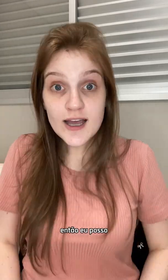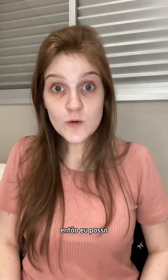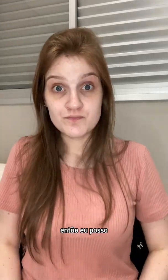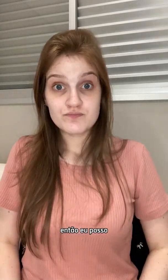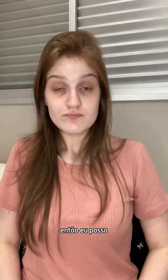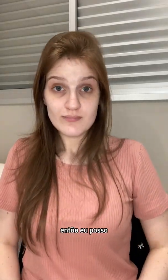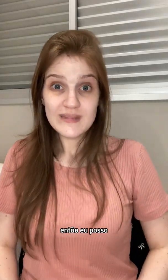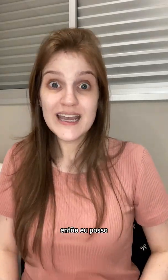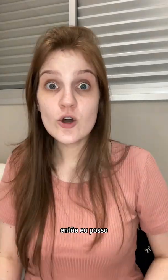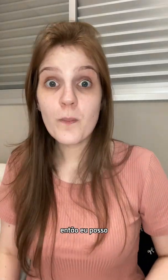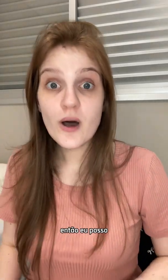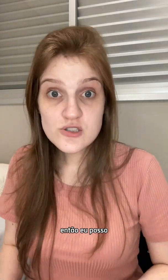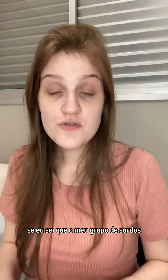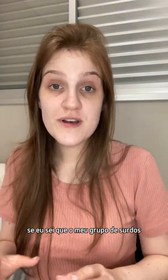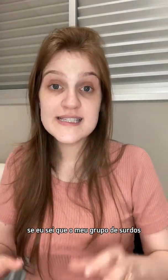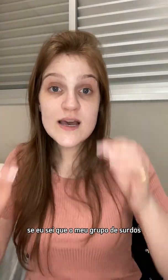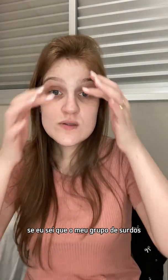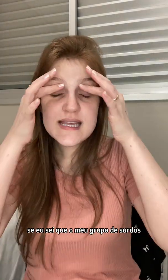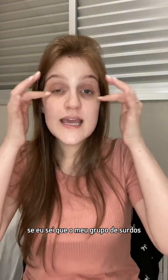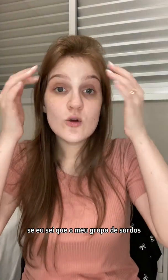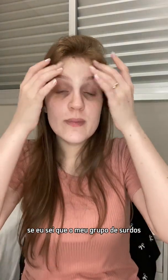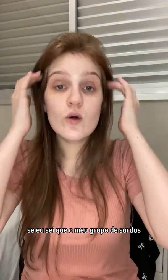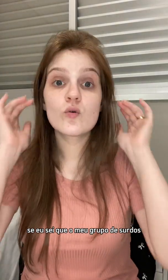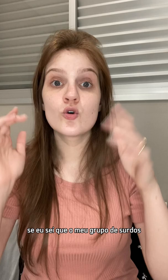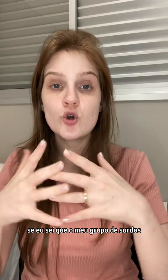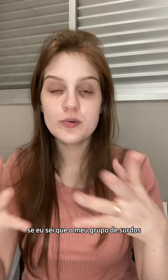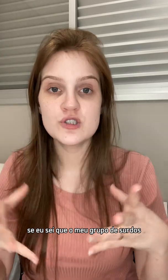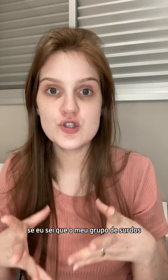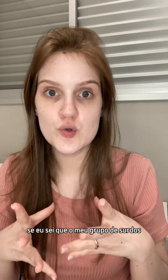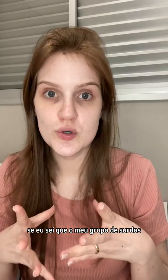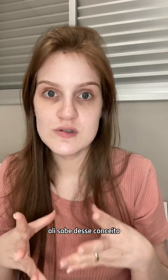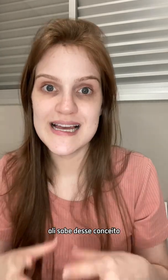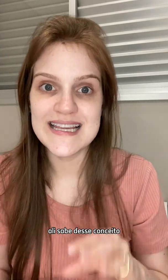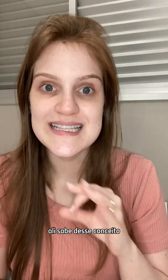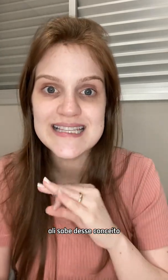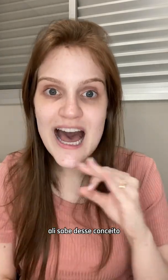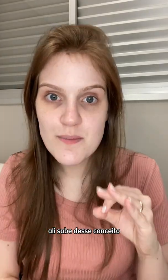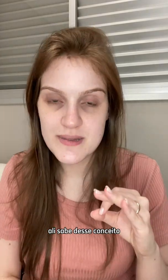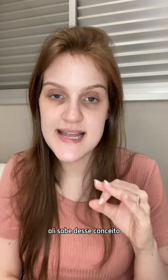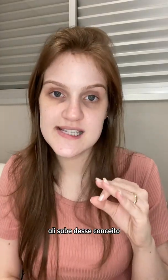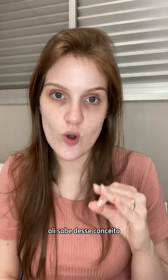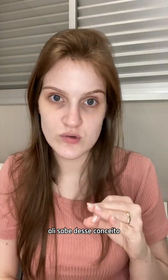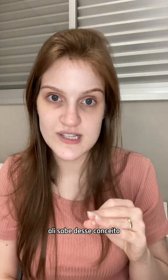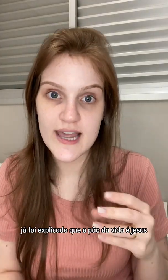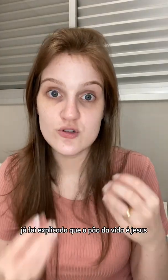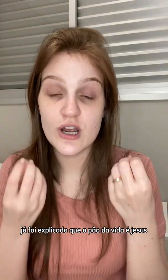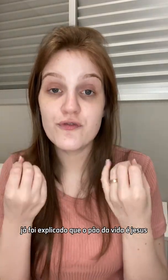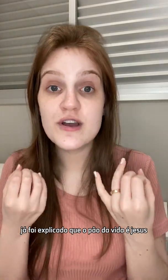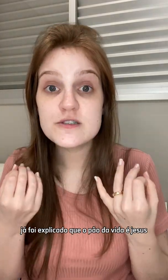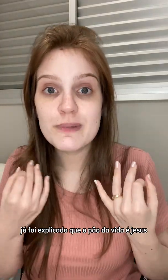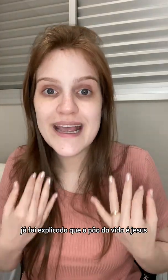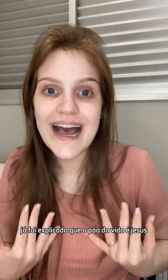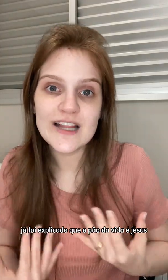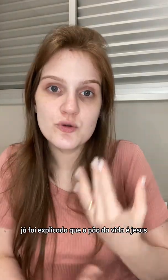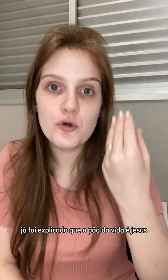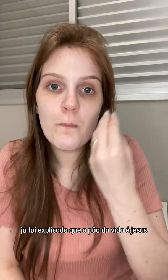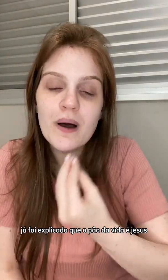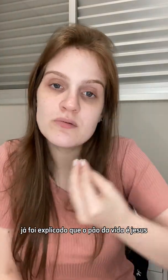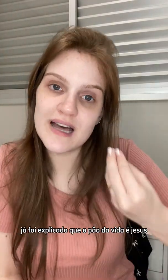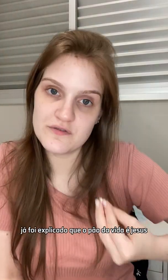Então, eu posso, se eu sei que o meu grupo de surdos ali sabe desse conceito, já foi explicado que o pão da vida